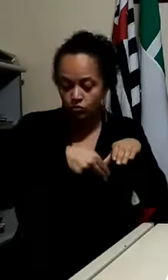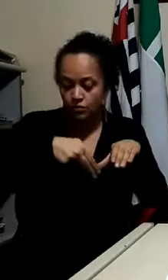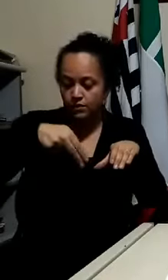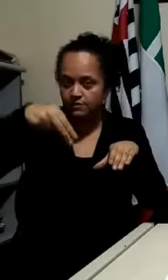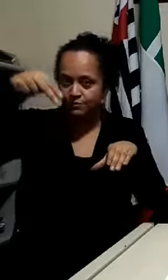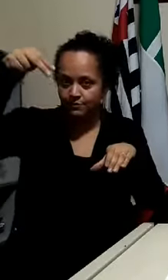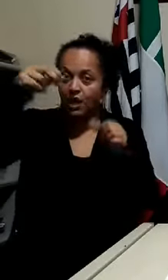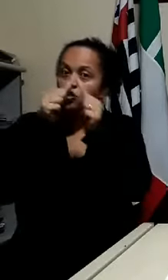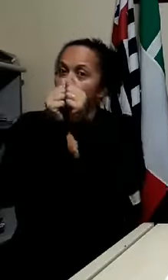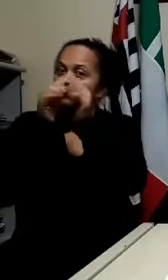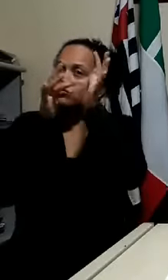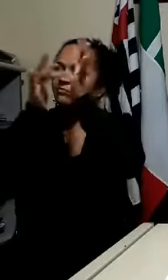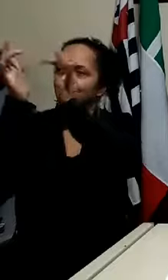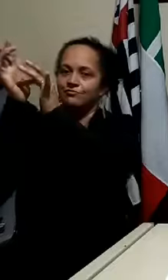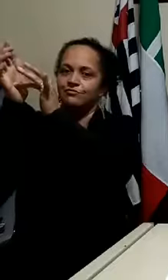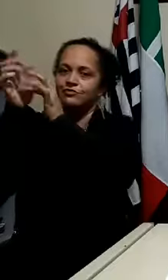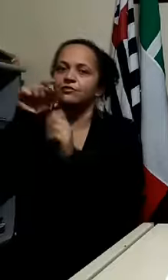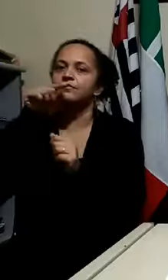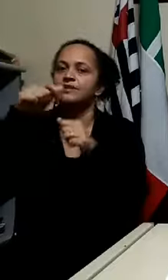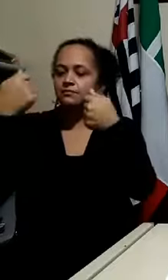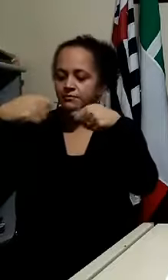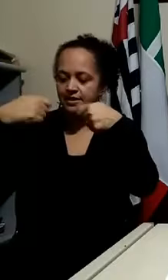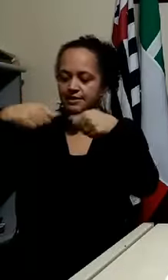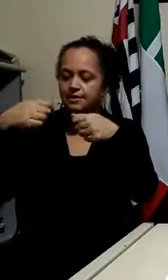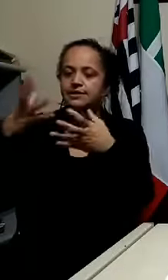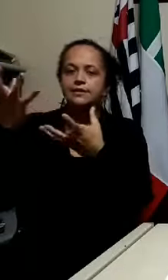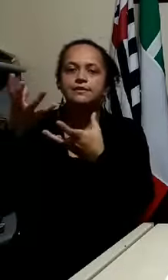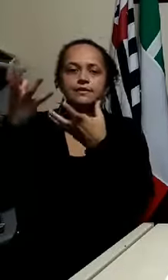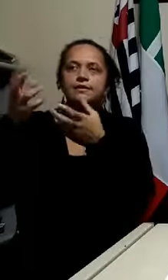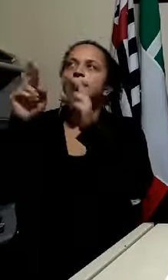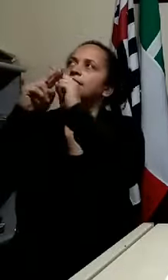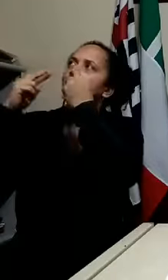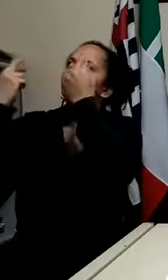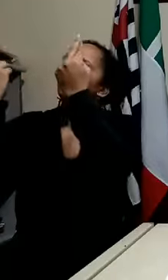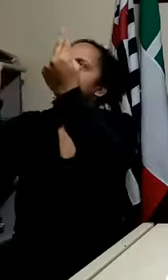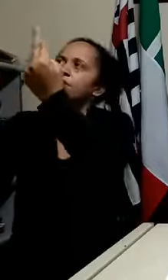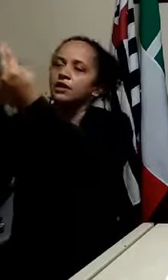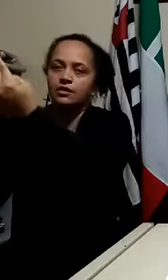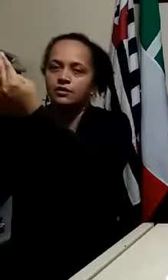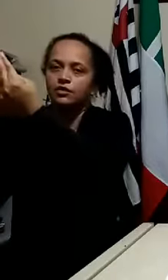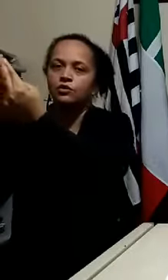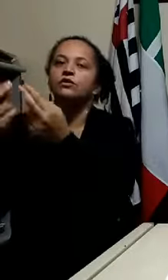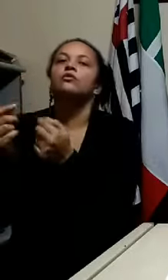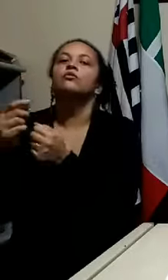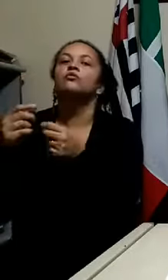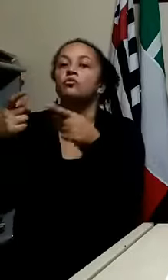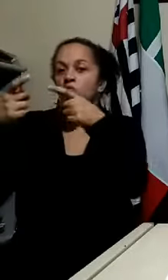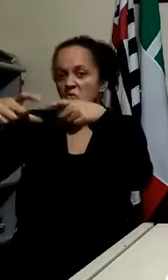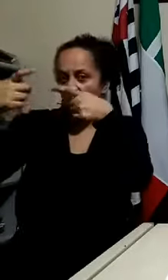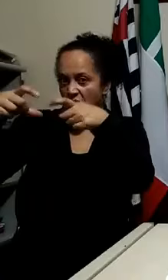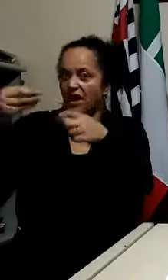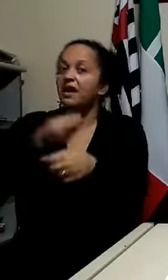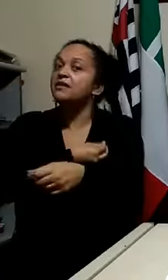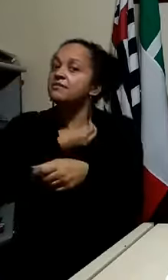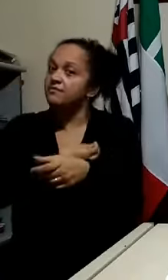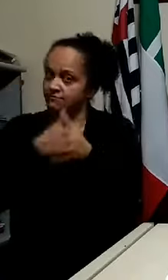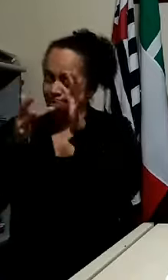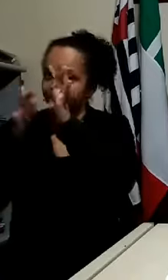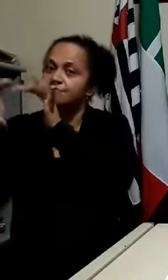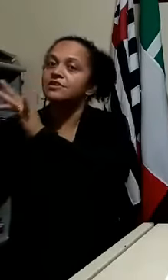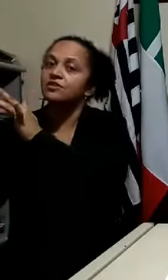vive, assentado à direita de Deus. Pensai nas coisas lá do alto, não nas que